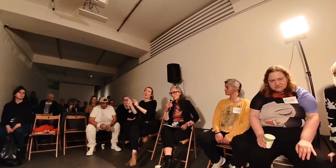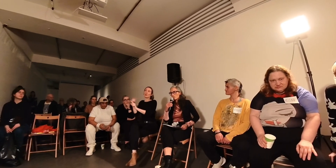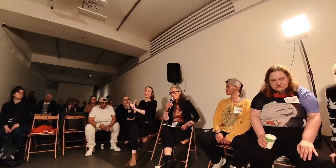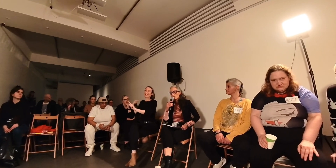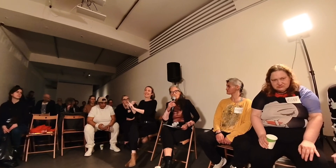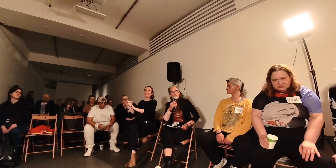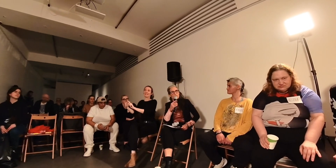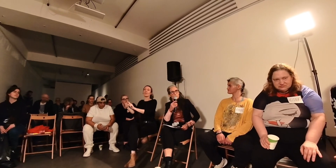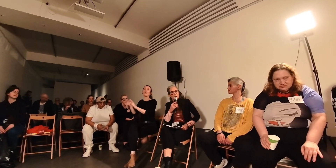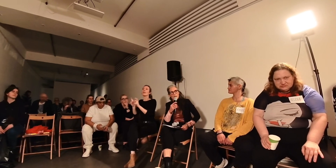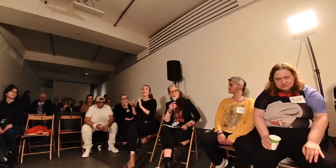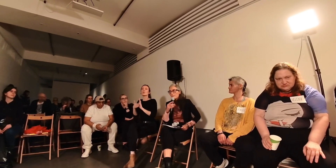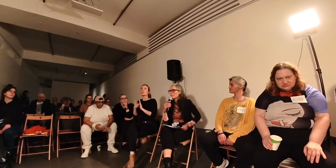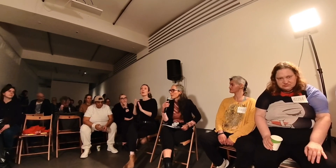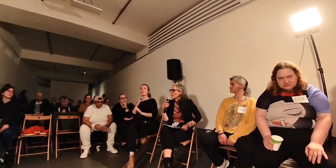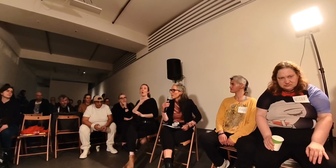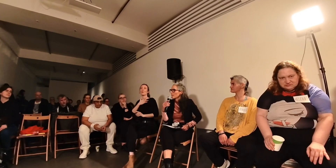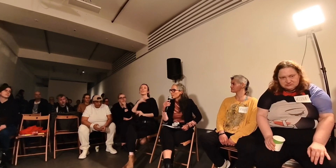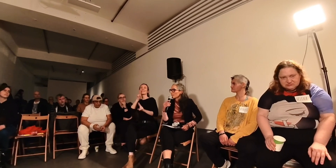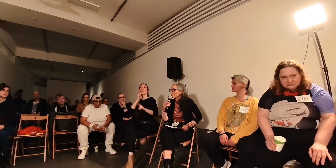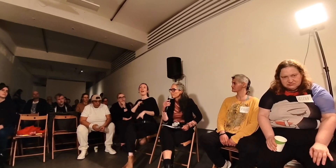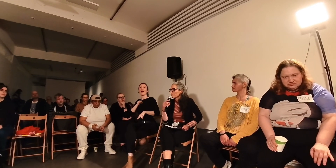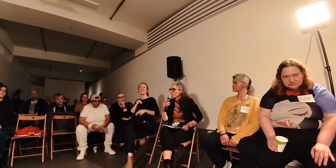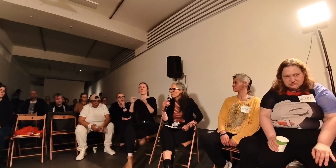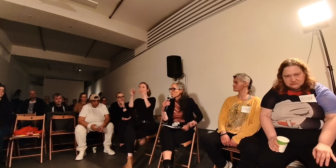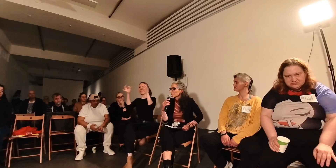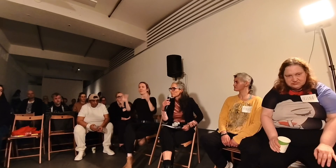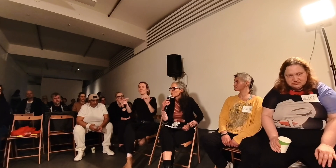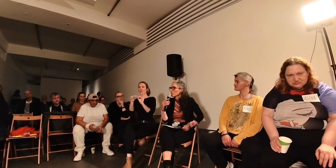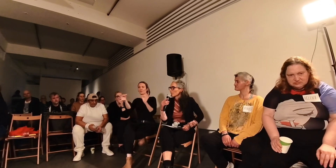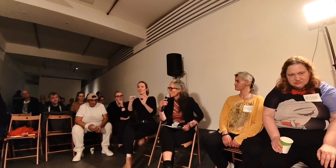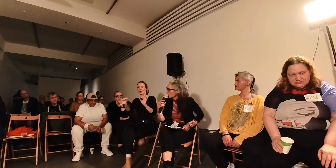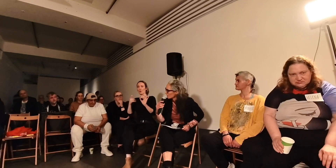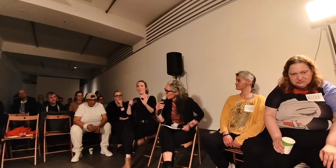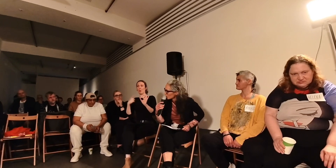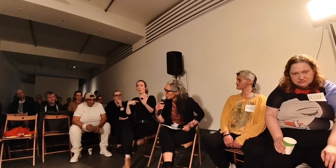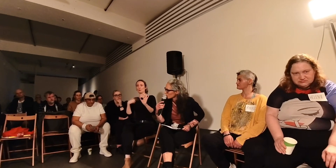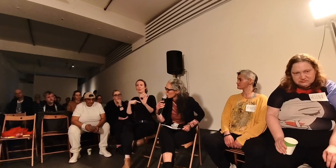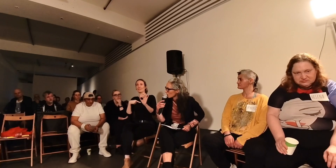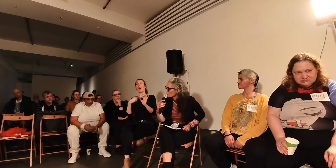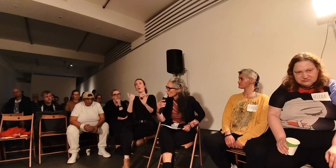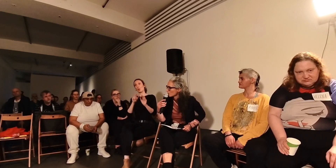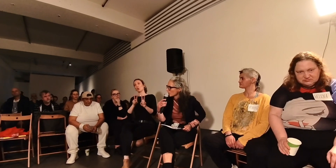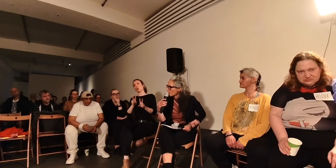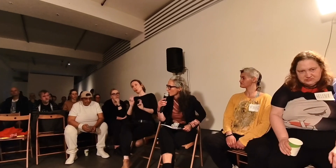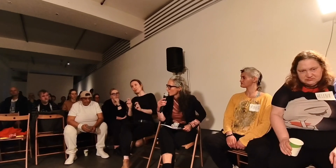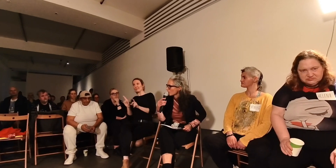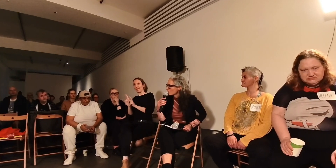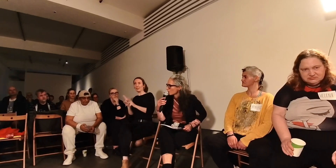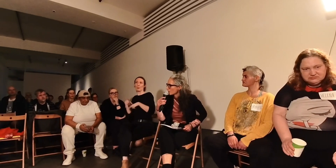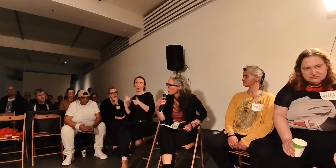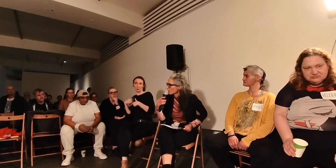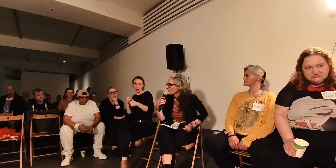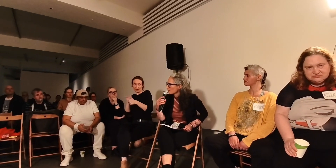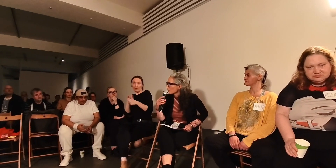z nějakých jako občanských práv. A takže to je jakoby jeden aspekt toho a druhý je asi